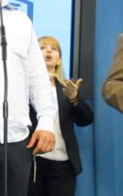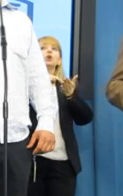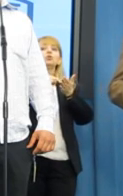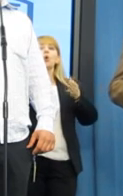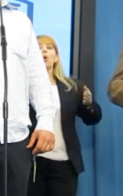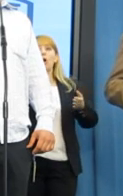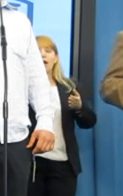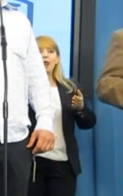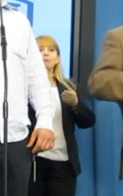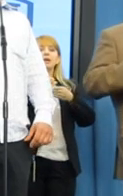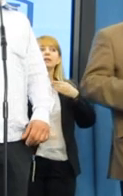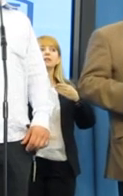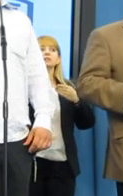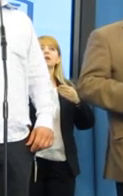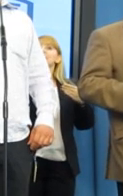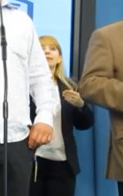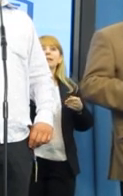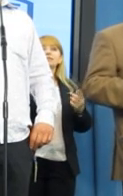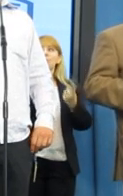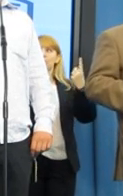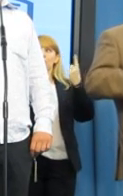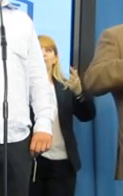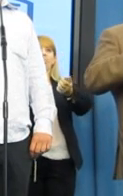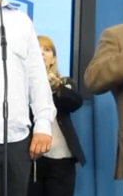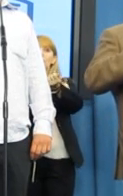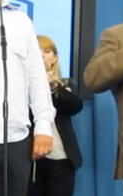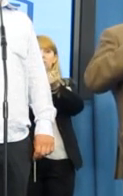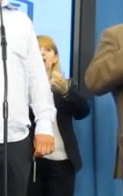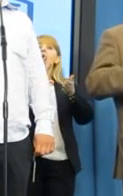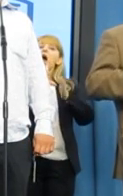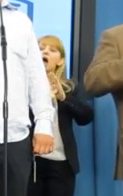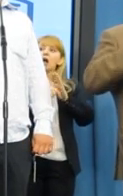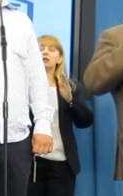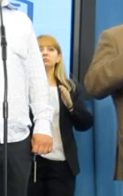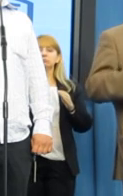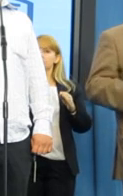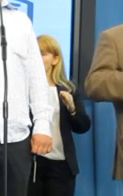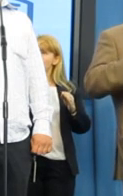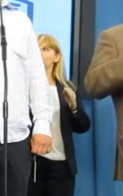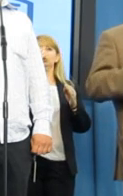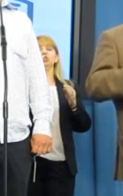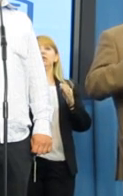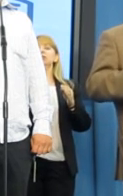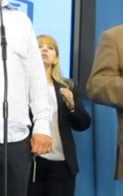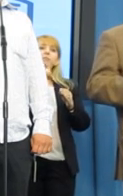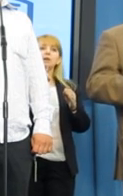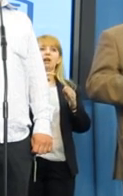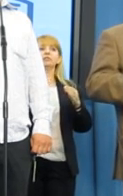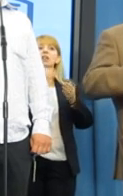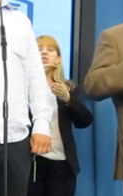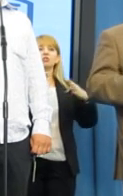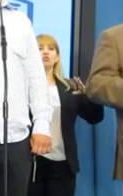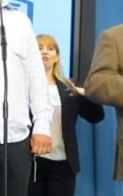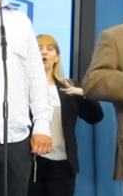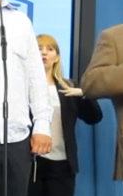chce, aby promować narkotyki, ale żeby rozsądnie i racjonalnie dać wolność ludziom, a